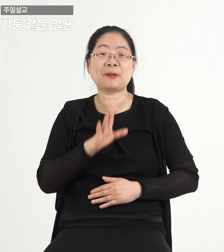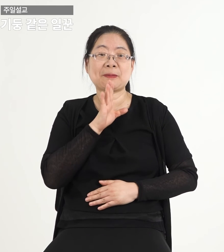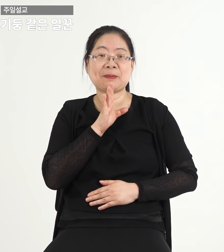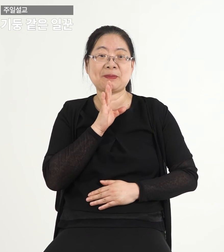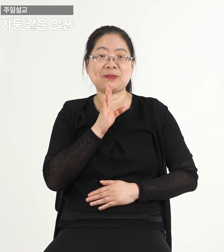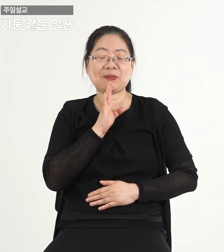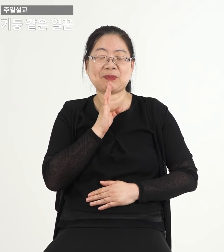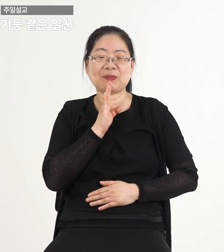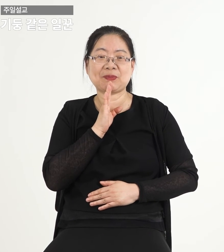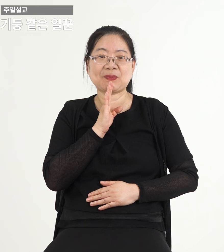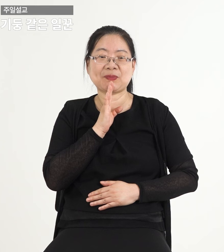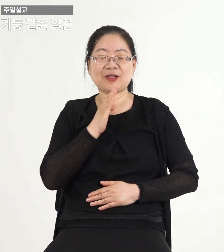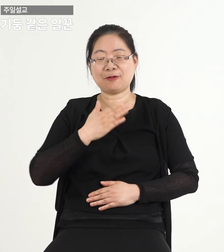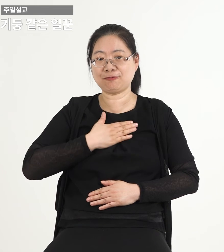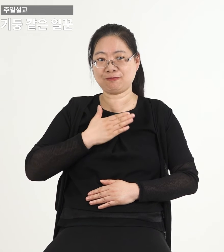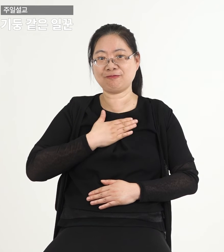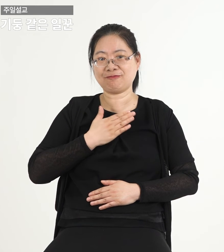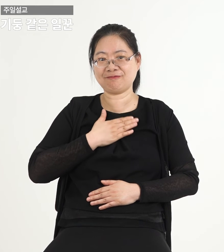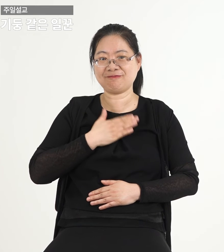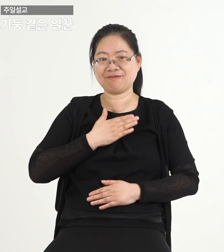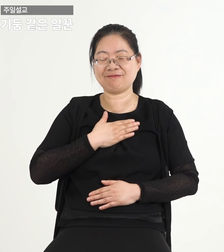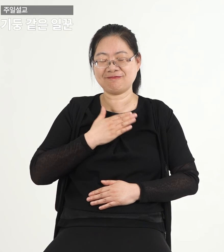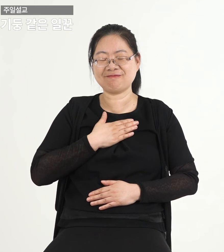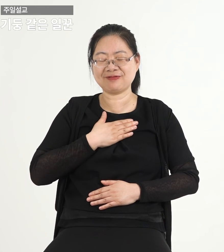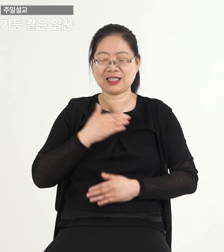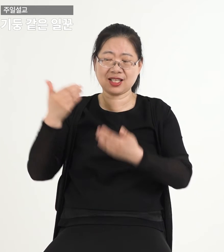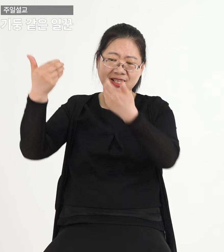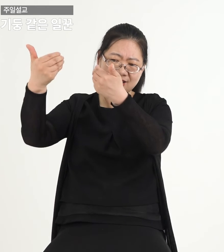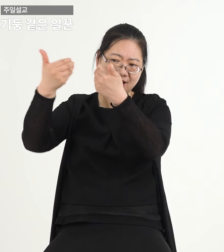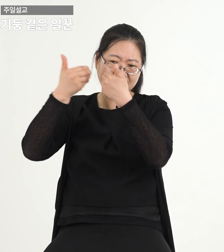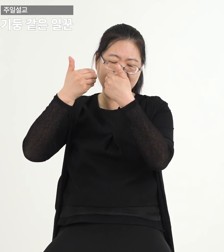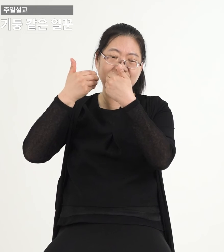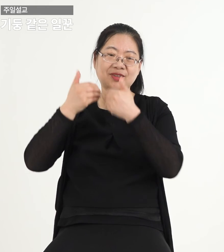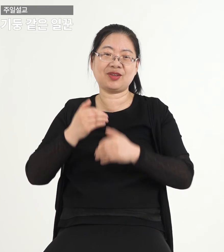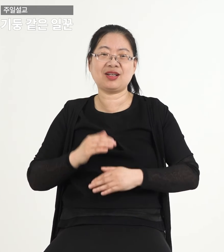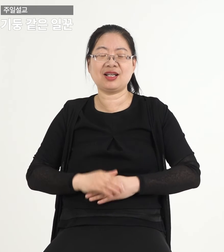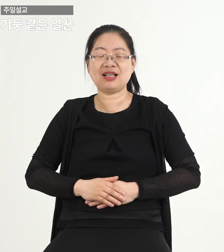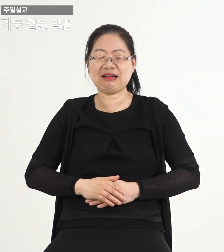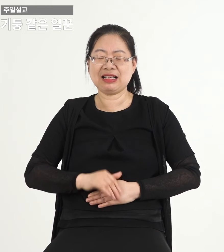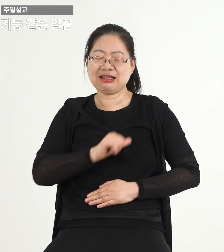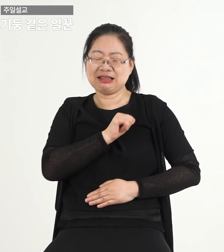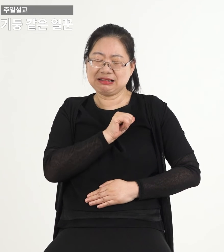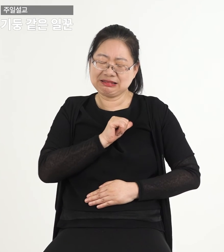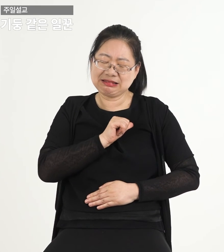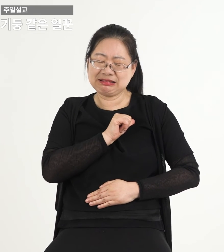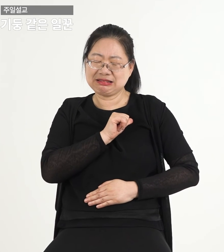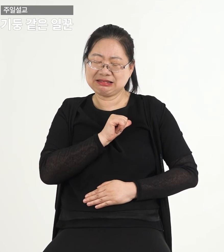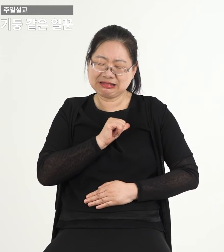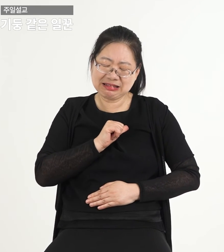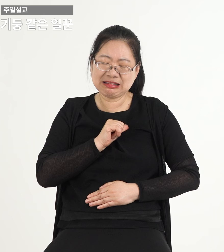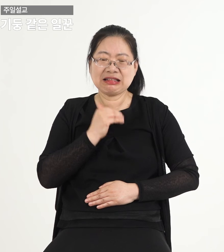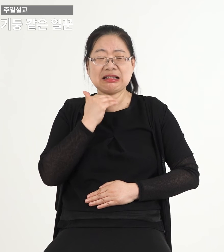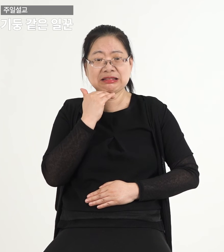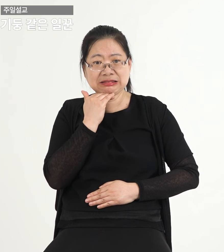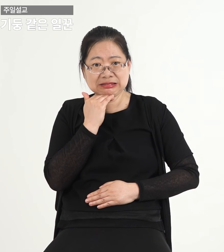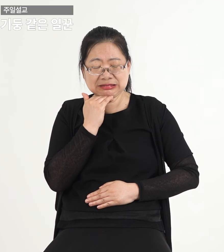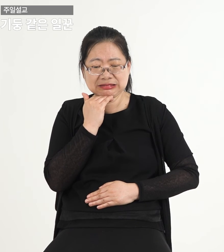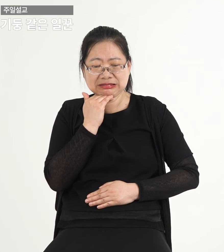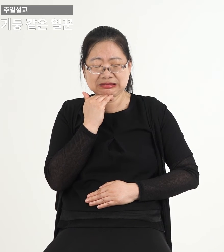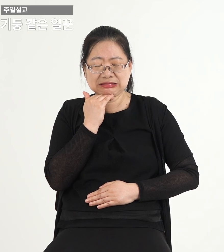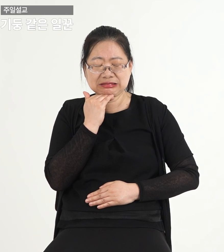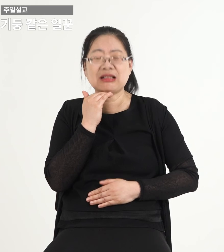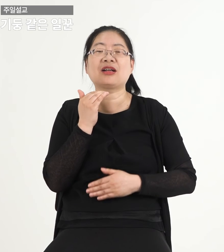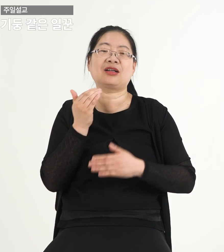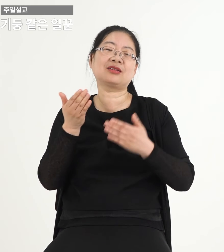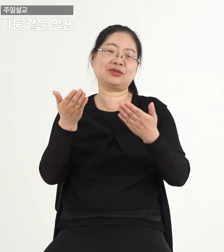그렇지! 우리! 에? 나를 향하여 얼마나 인내하시고 기다려주시고